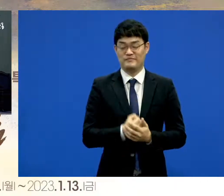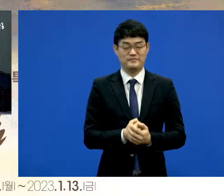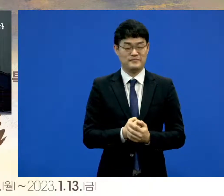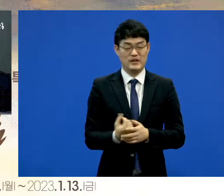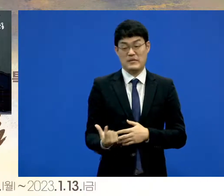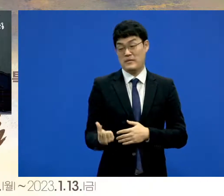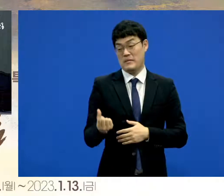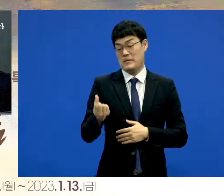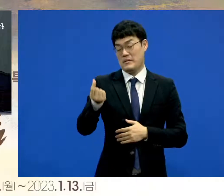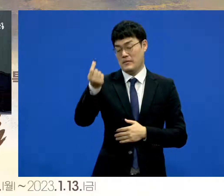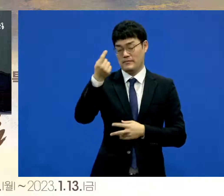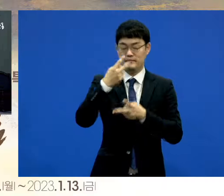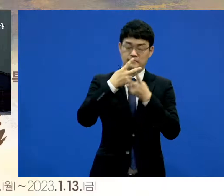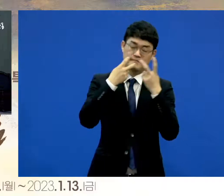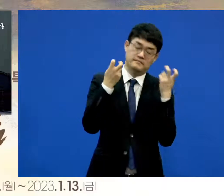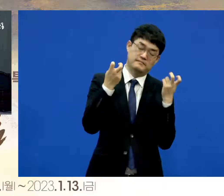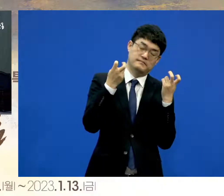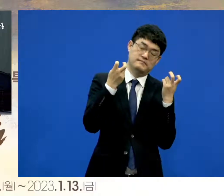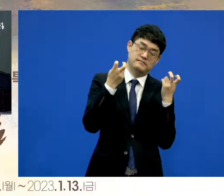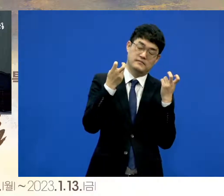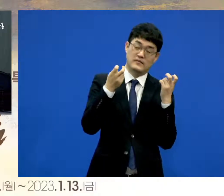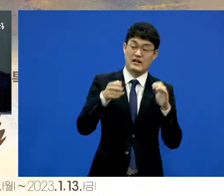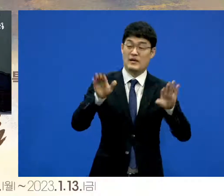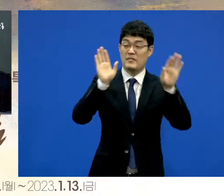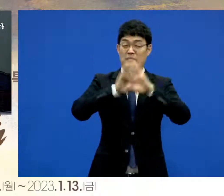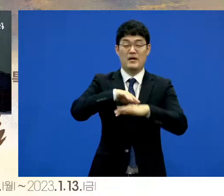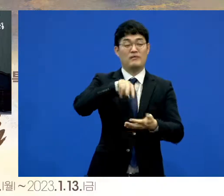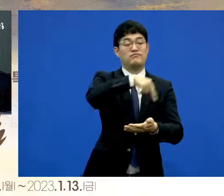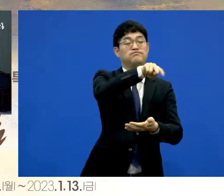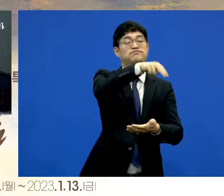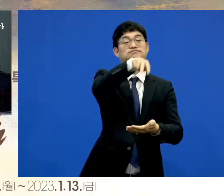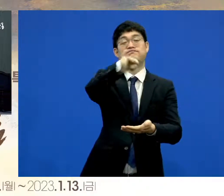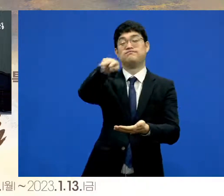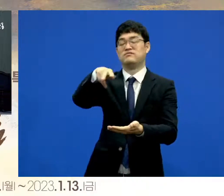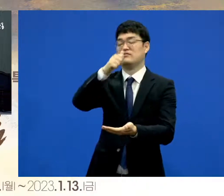빨리 자고 밤에 돌아다니는 게 문제지.